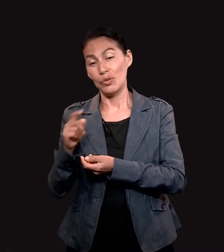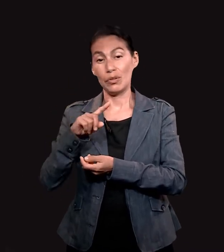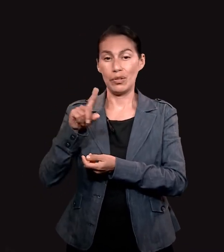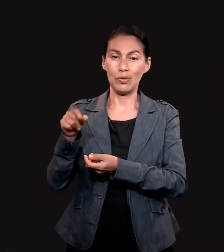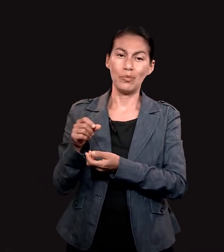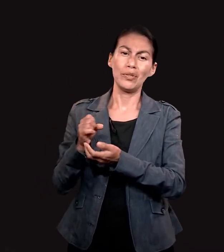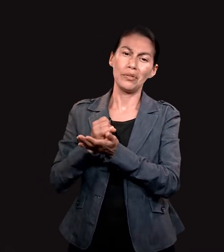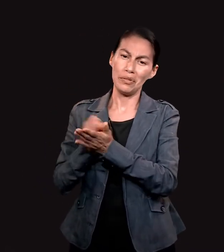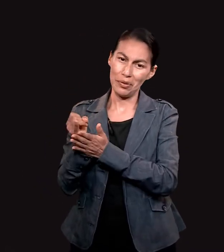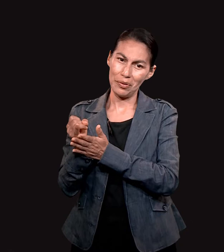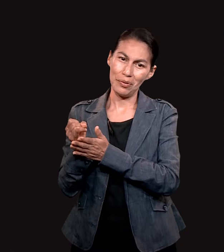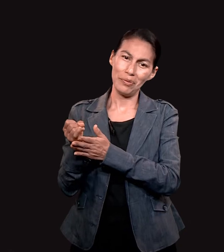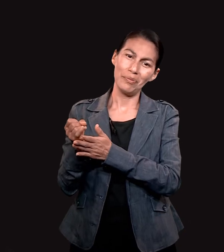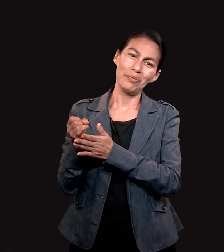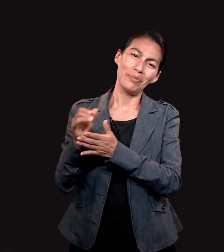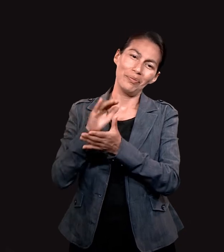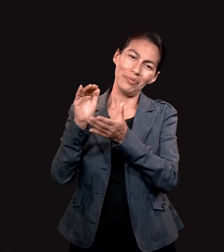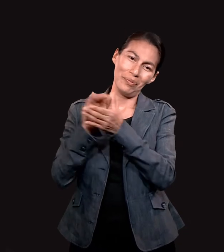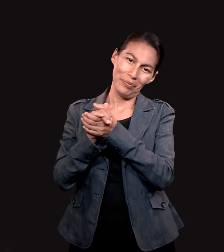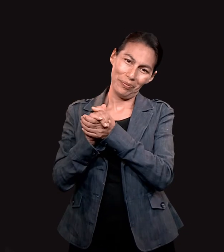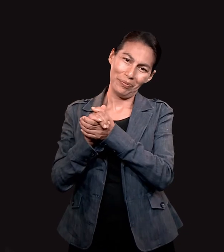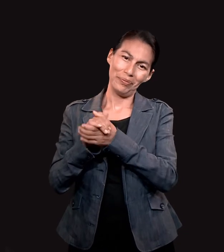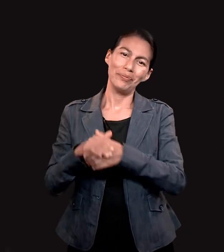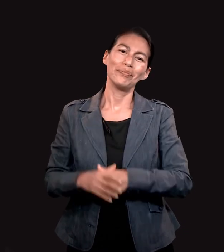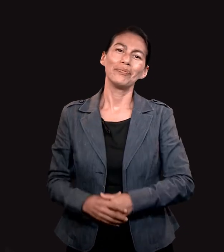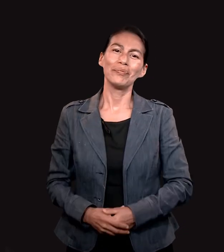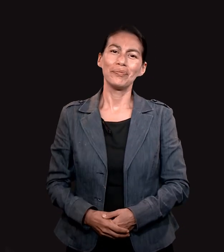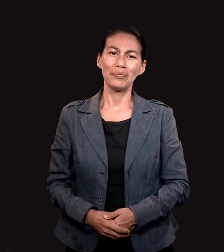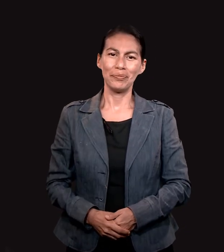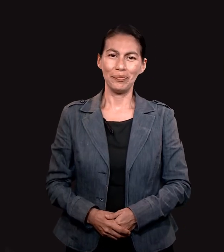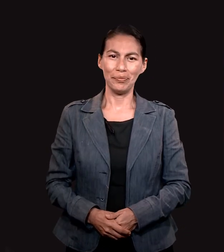después tomar la decisión de pues, pasar nuestra vida juntos.